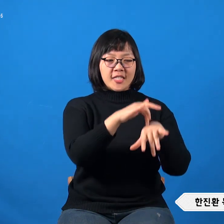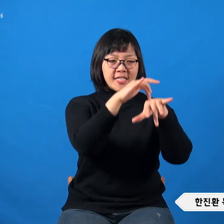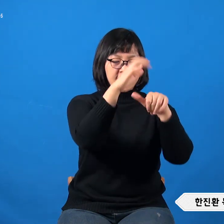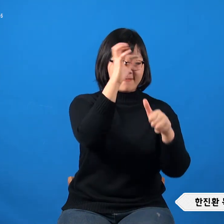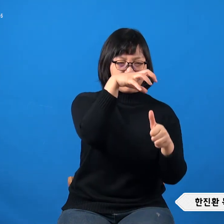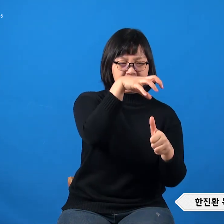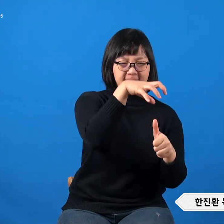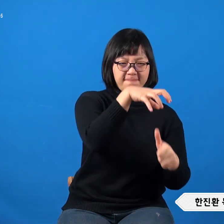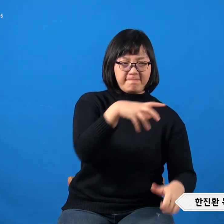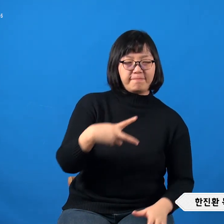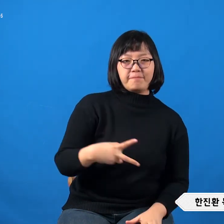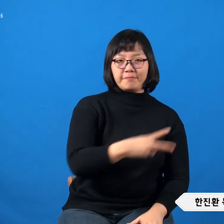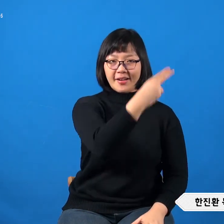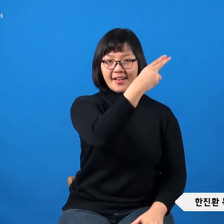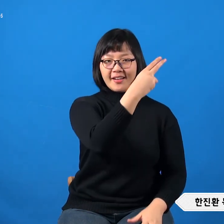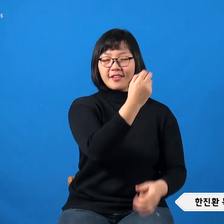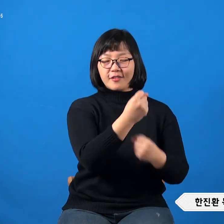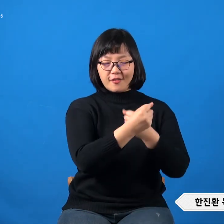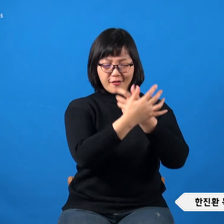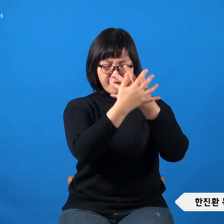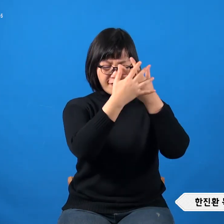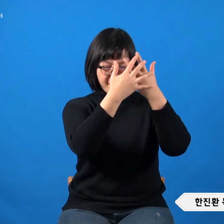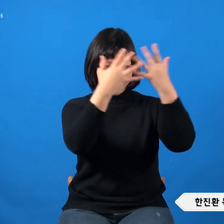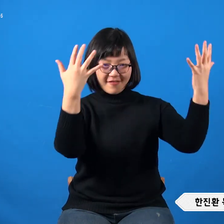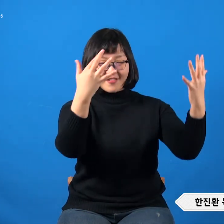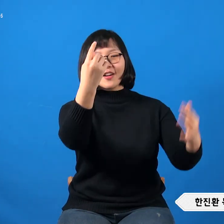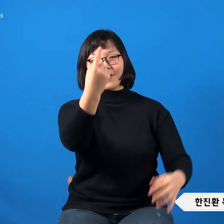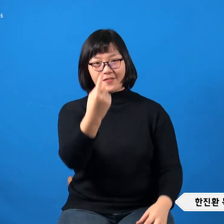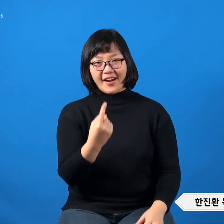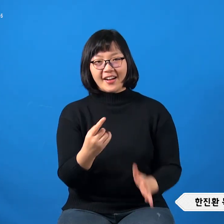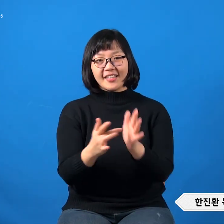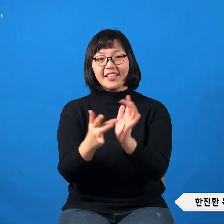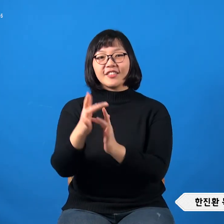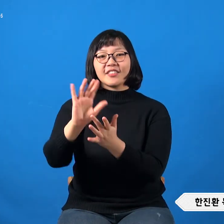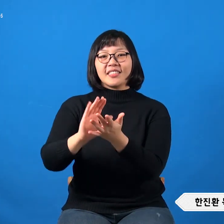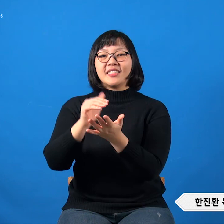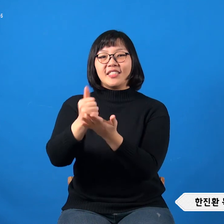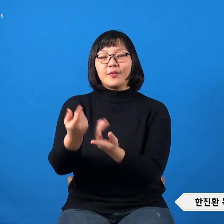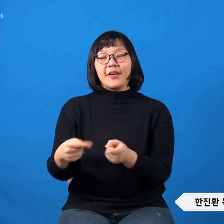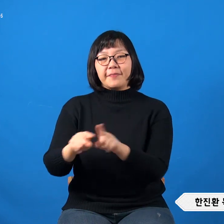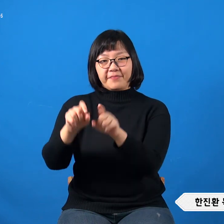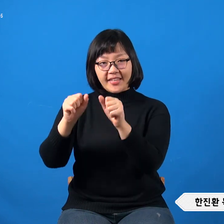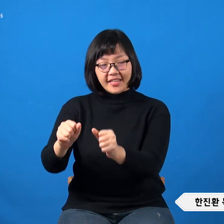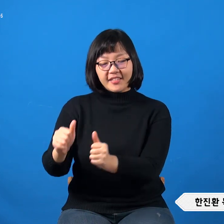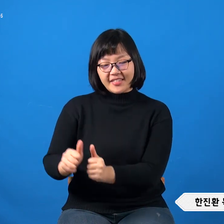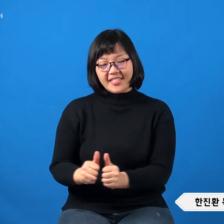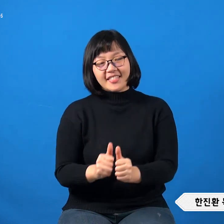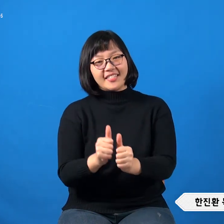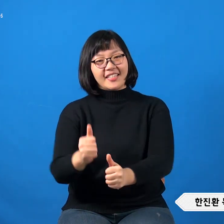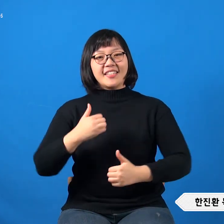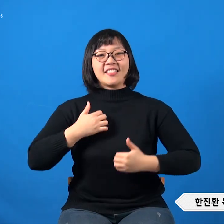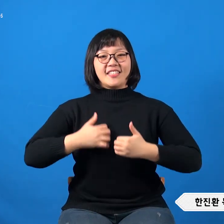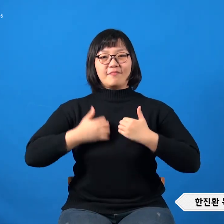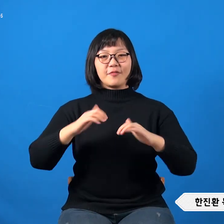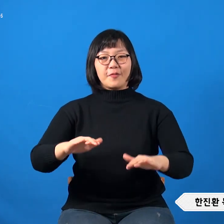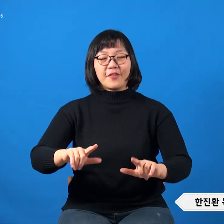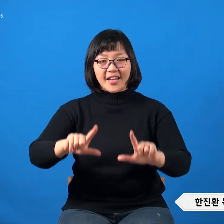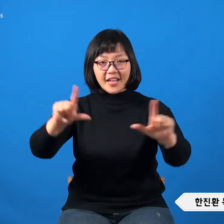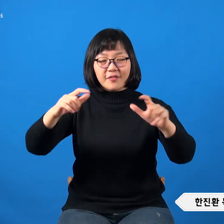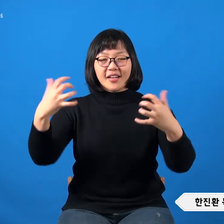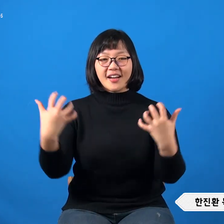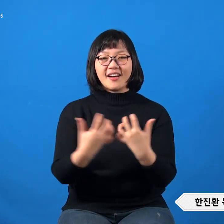물러가는 자유의 감격을 상상하며 내 주 예수 그리스도와 함께하는 기쁨이 올해에도 충만하기를